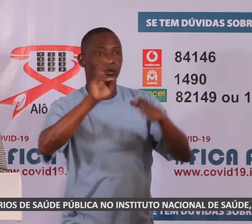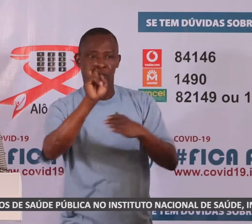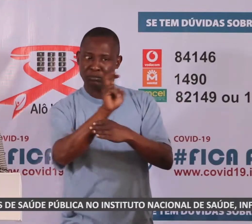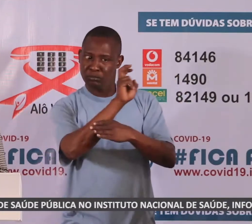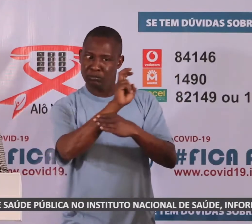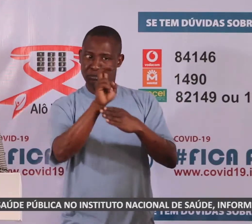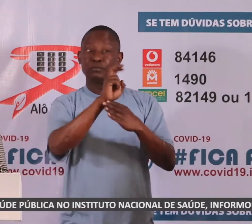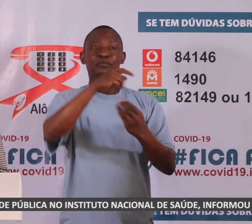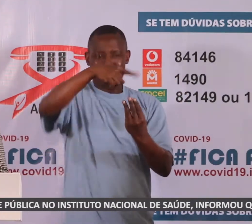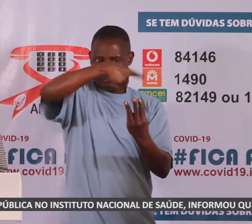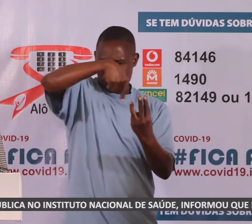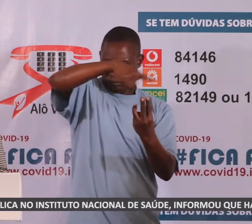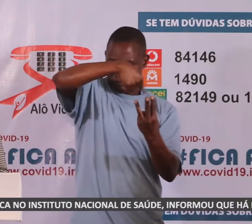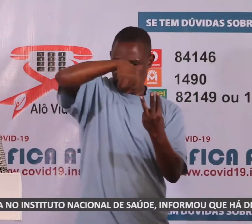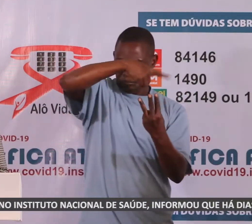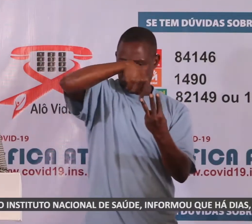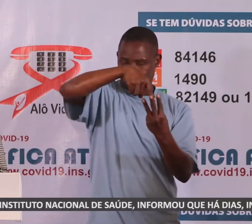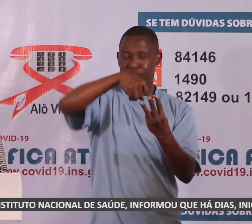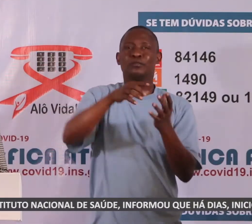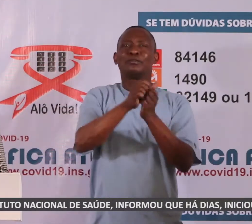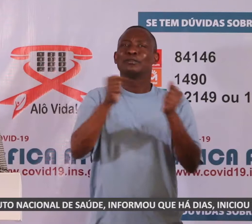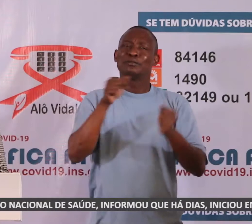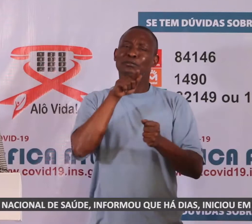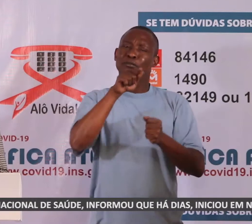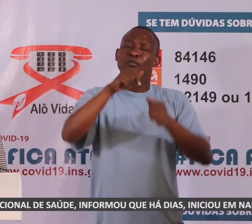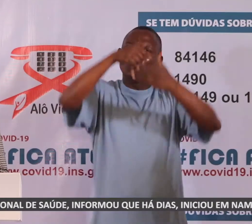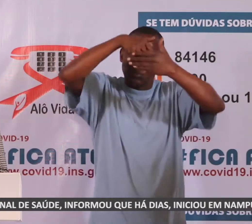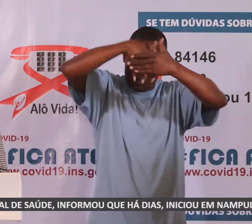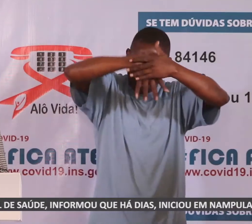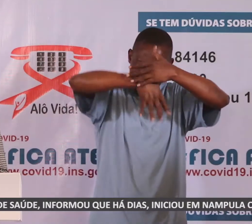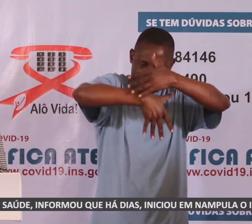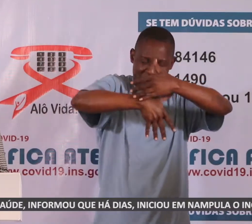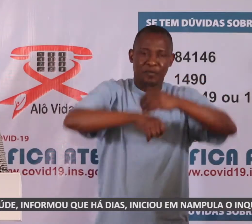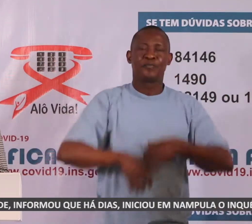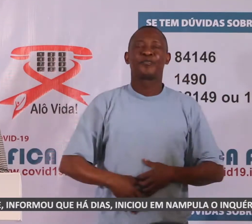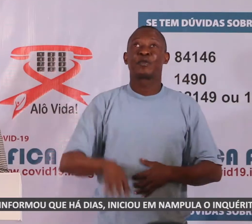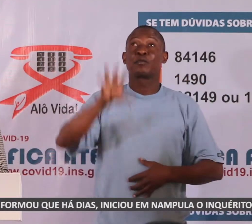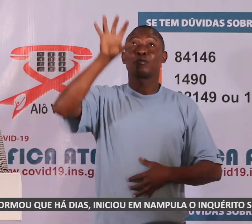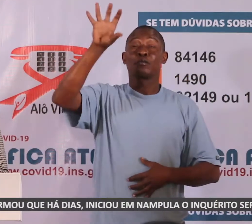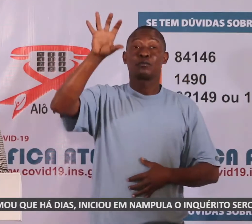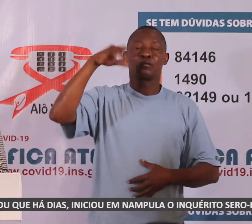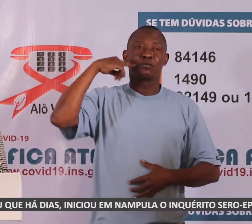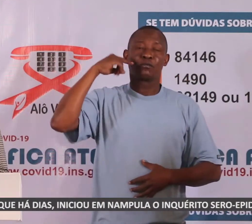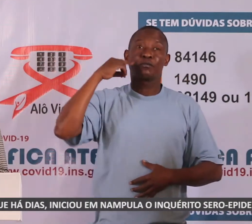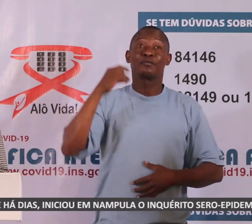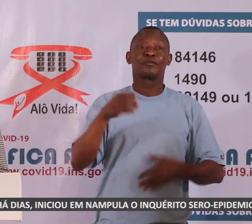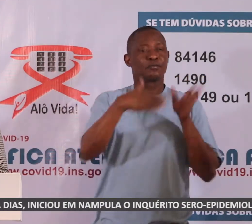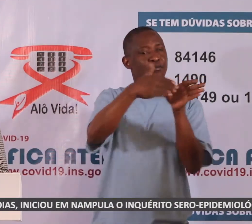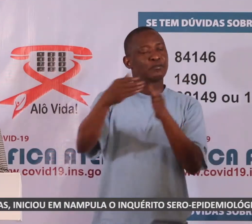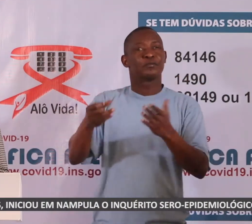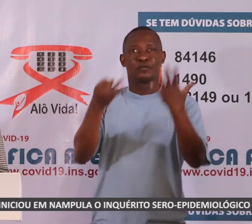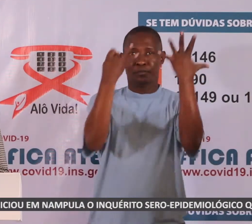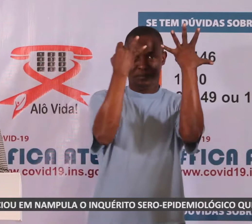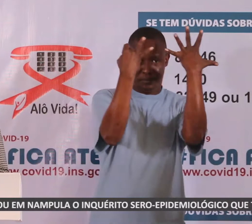Em termos de mais específicos, que temos 7 casos na província de Cabo Delgado, cidade de Pemba.